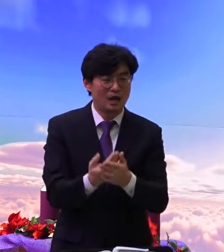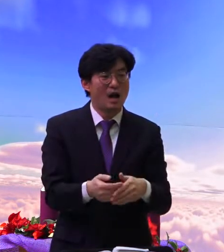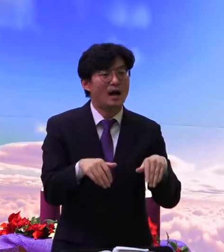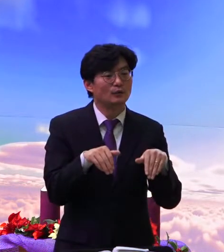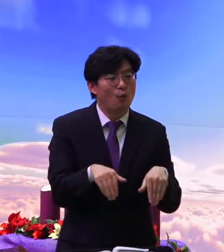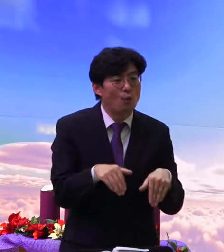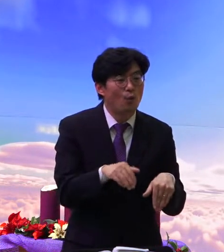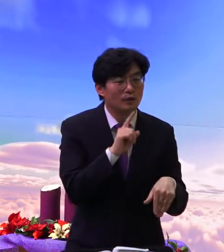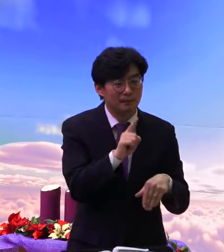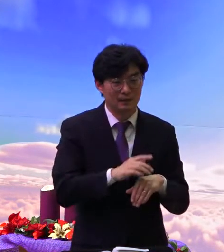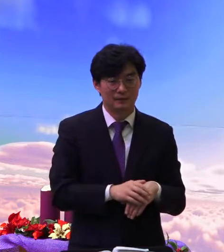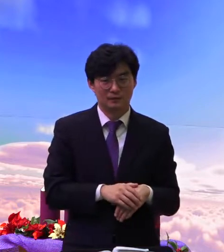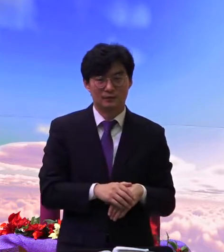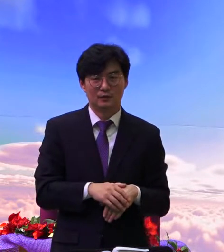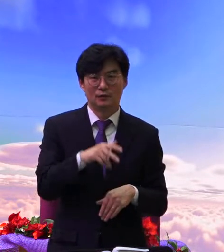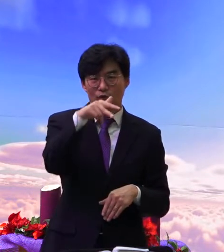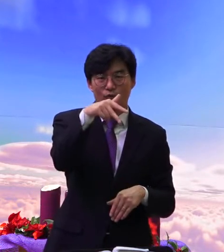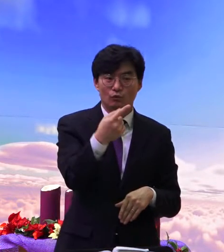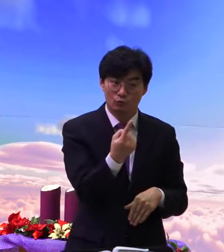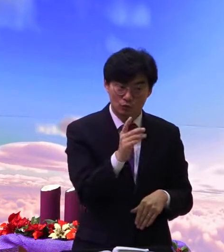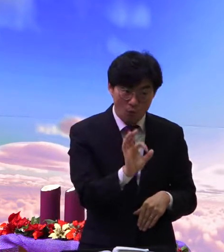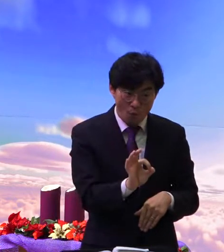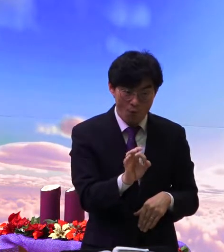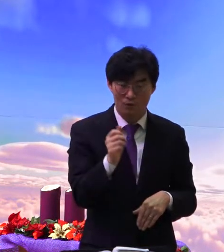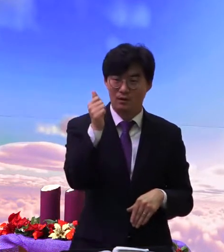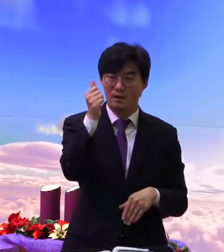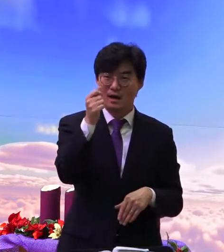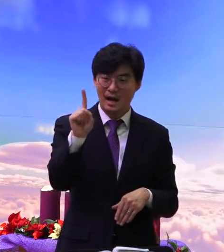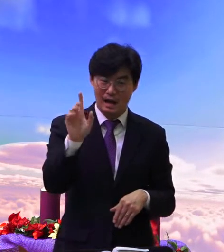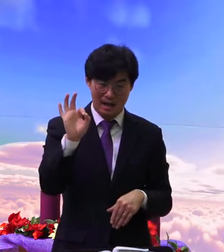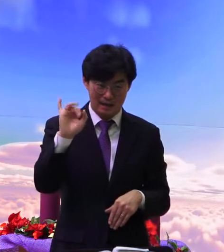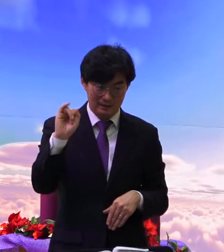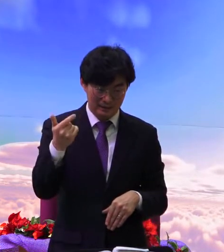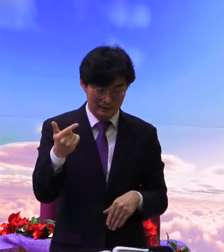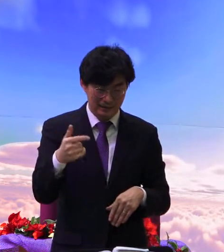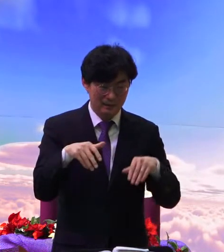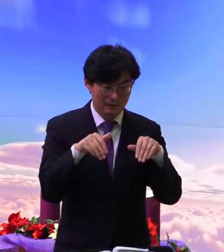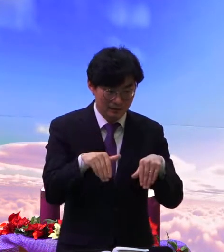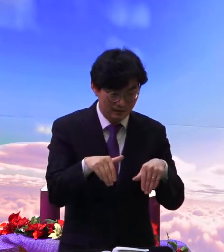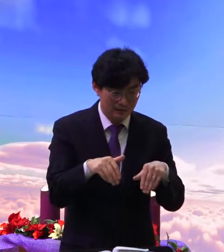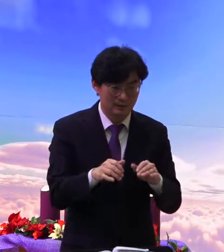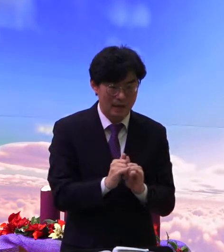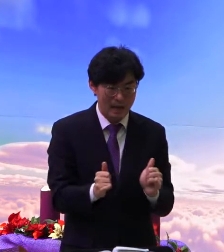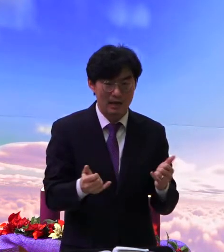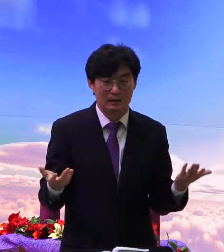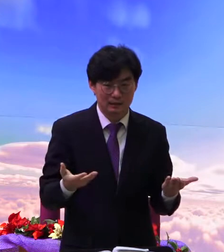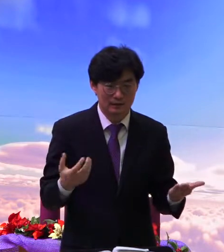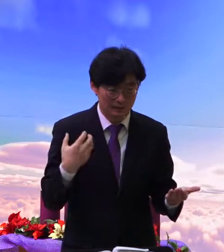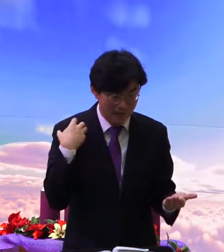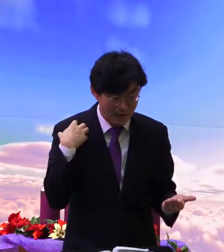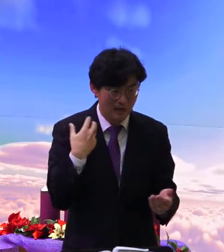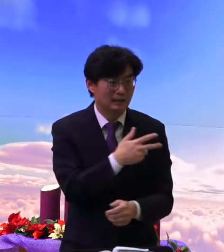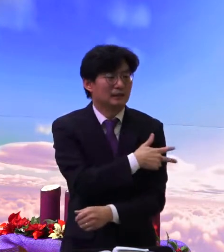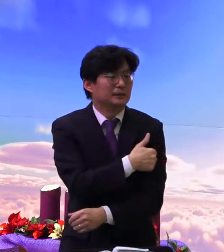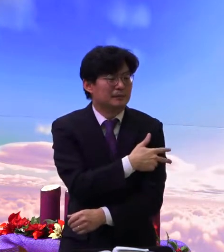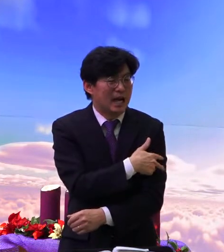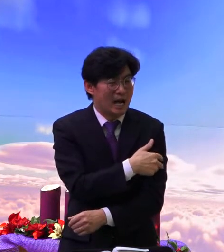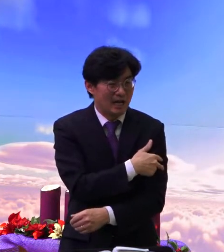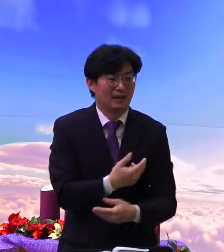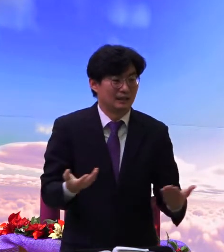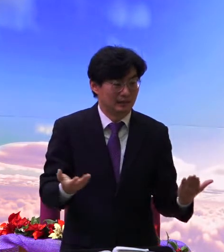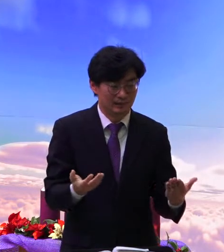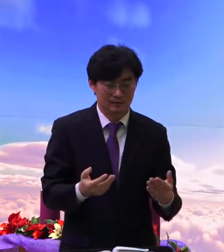하고, 신약성경에 종, 하인, 또 섬기는 자, 또 일꾼, 집사 이런 의미들로